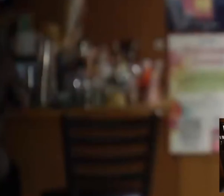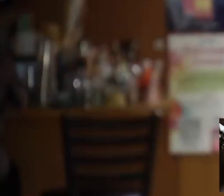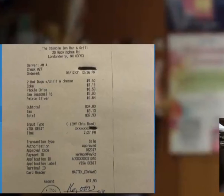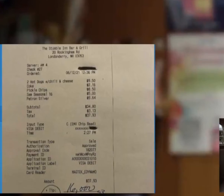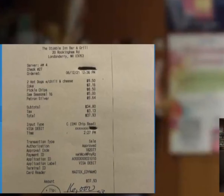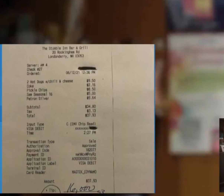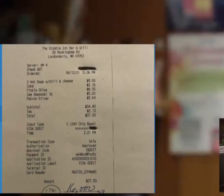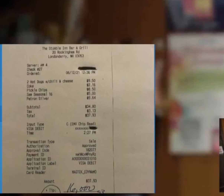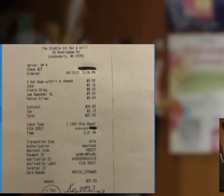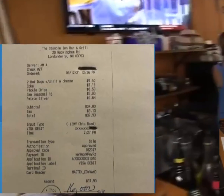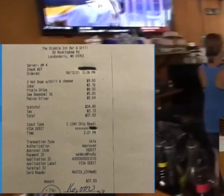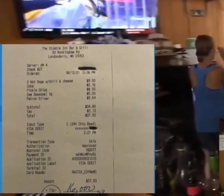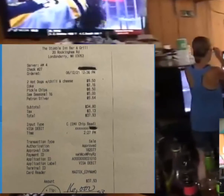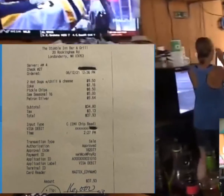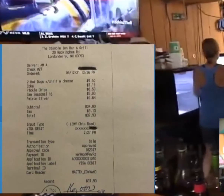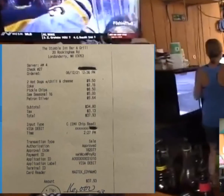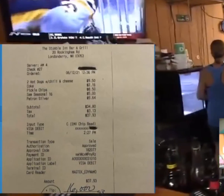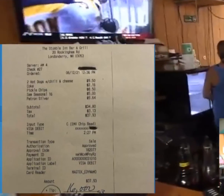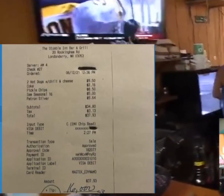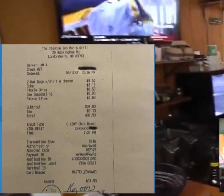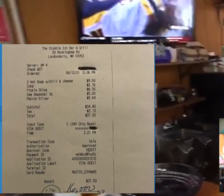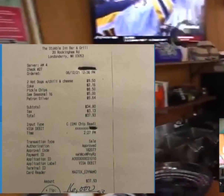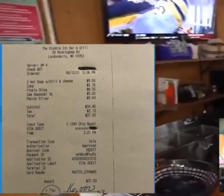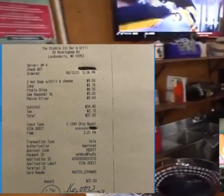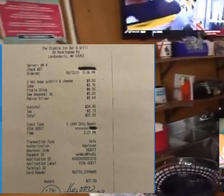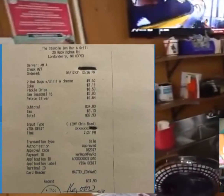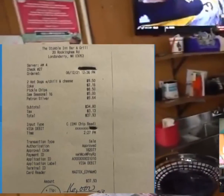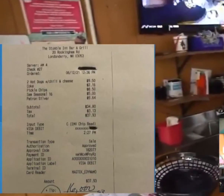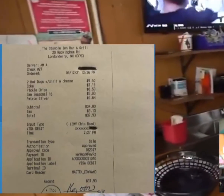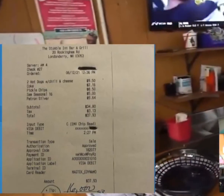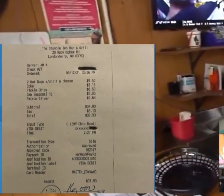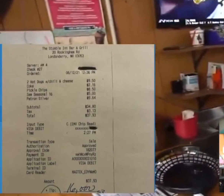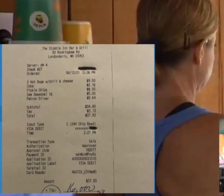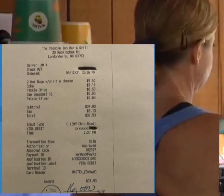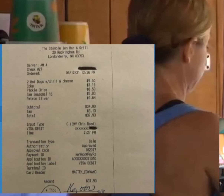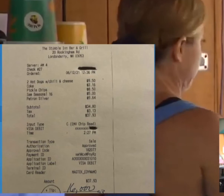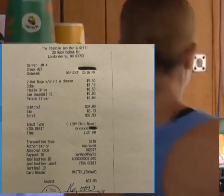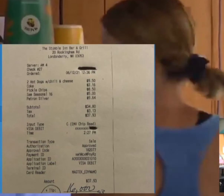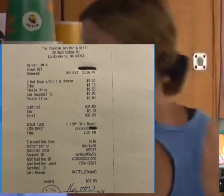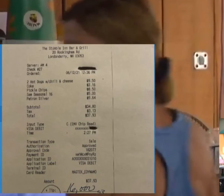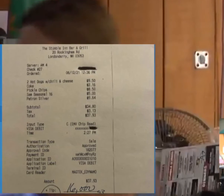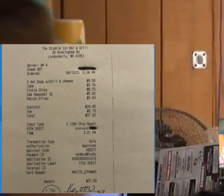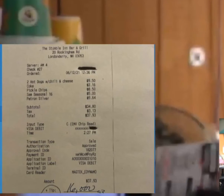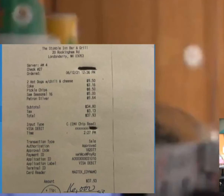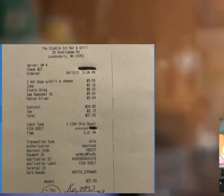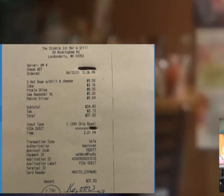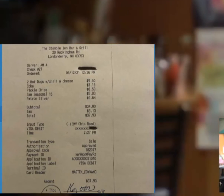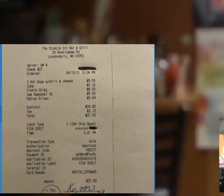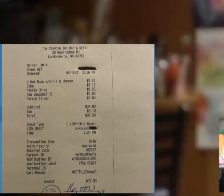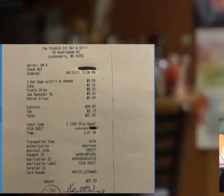और कहा, ये बहुत उदार ग्राहक हैं। और जो टिप के पैसे थे वो बार्टेंडर और किचन के लोगों में बांट दिए। तो क्या आप